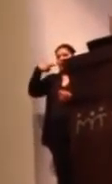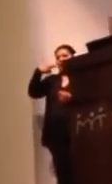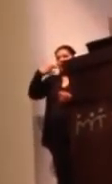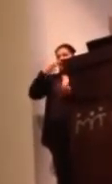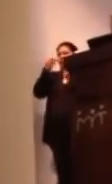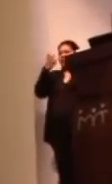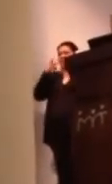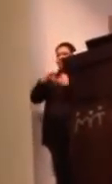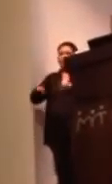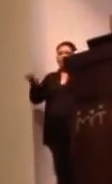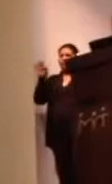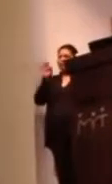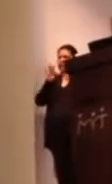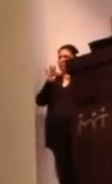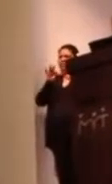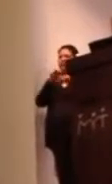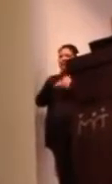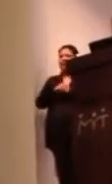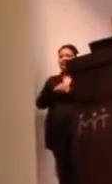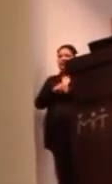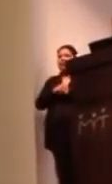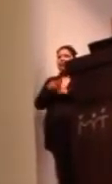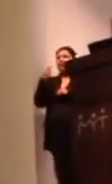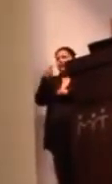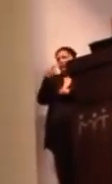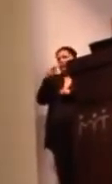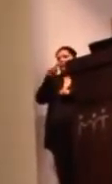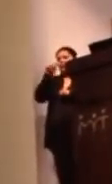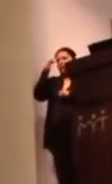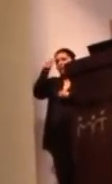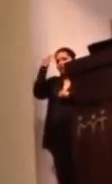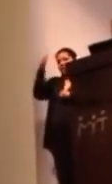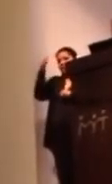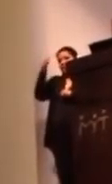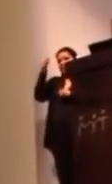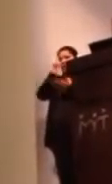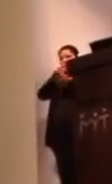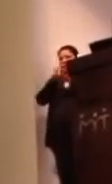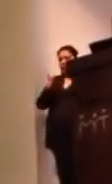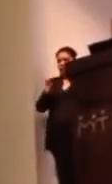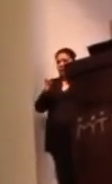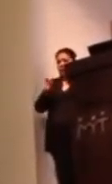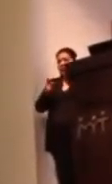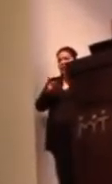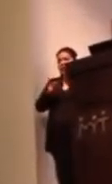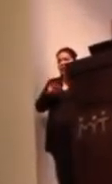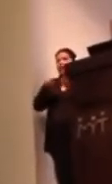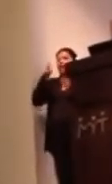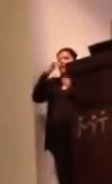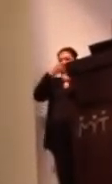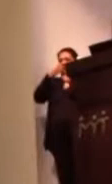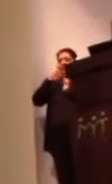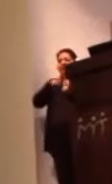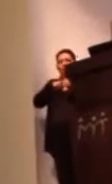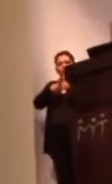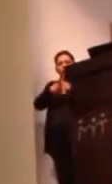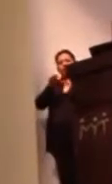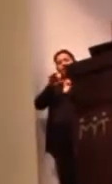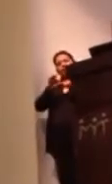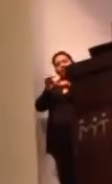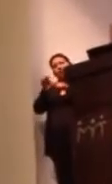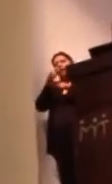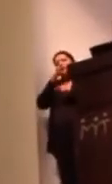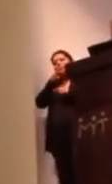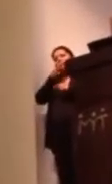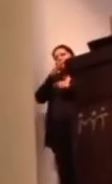es un reto que sí requiere de tu atención, de tu tiempo, de tu preparación, pero sobre todo de tu dedicación. Y